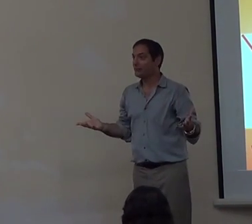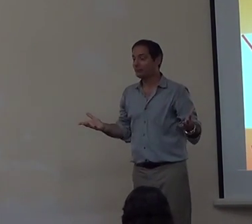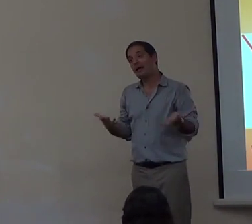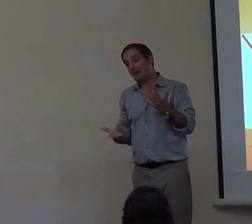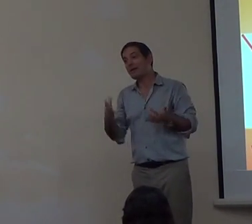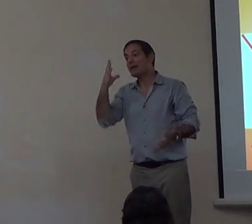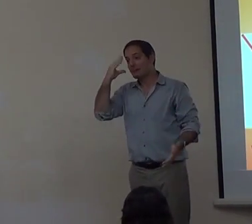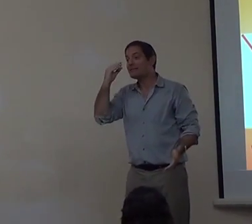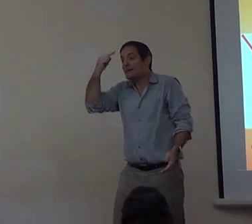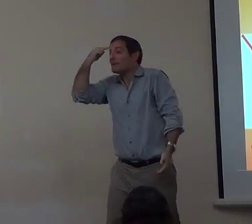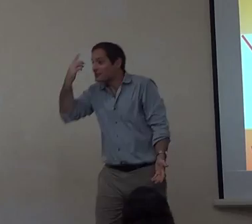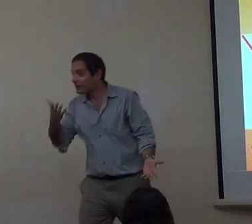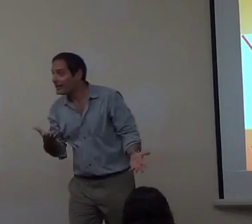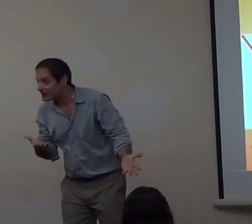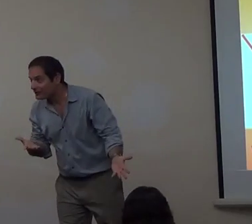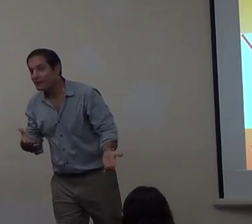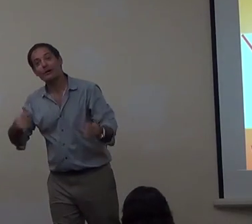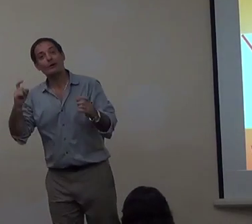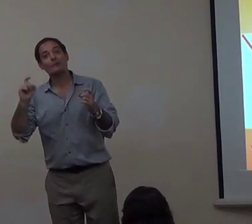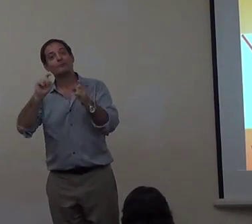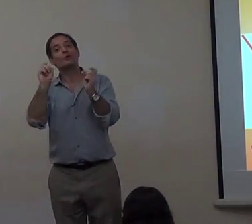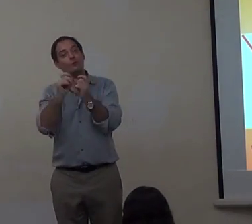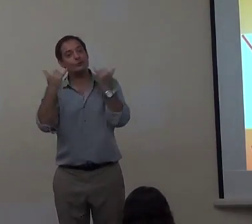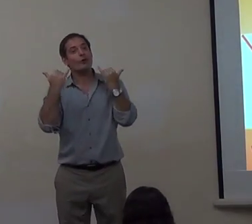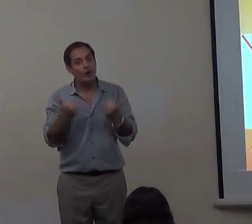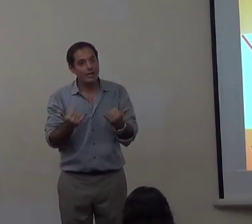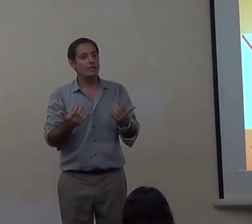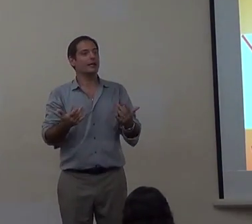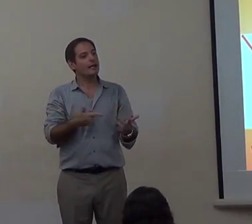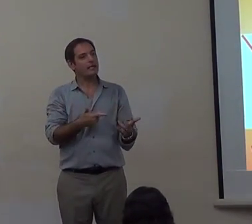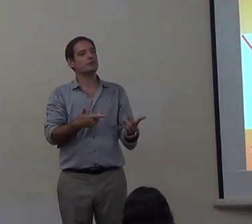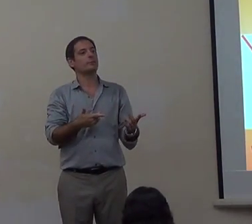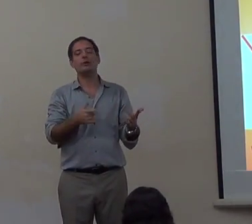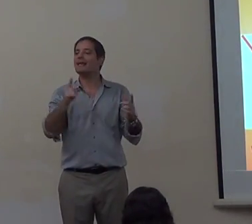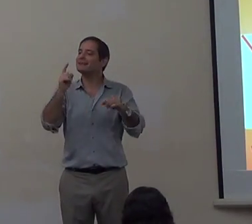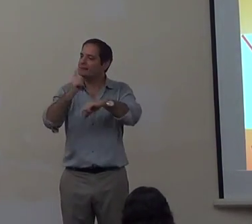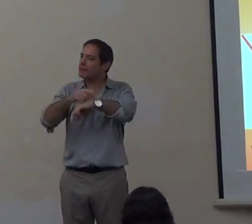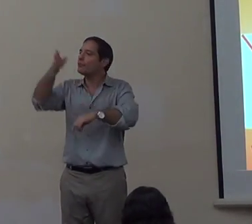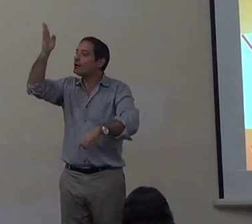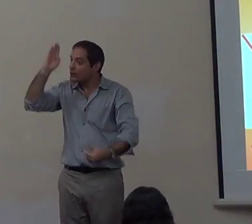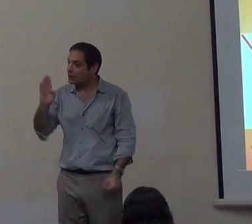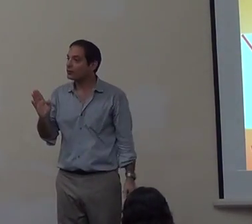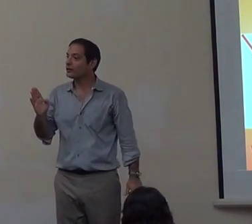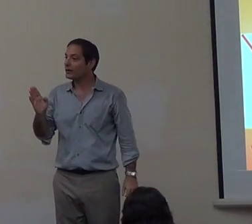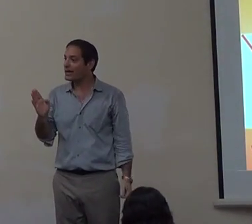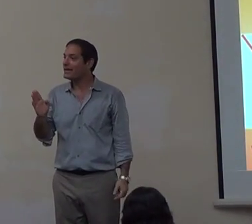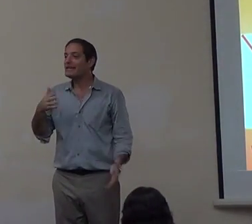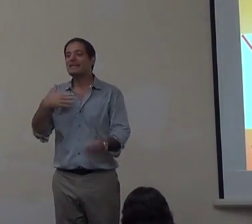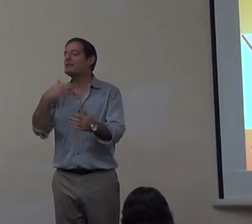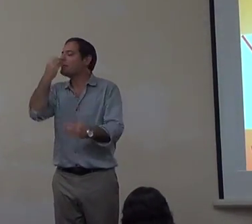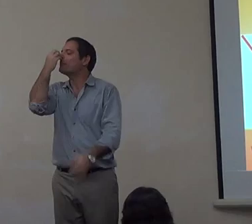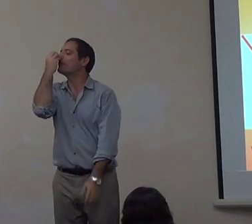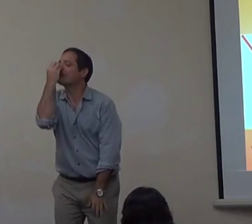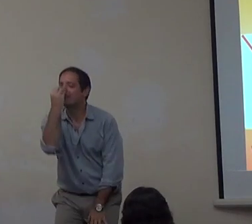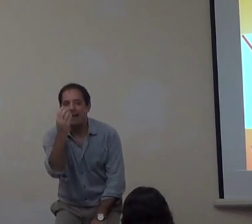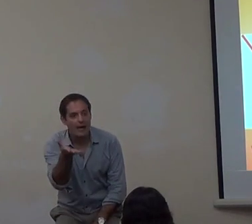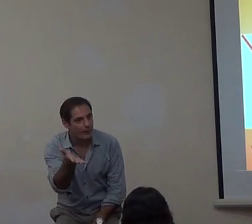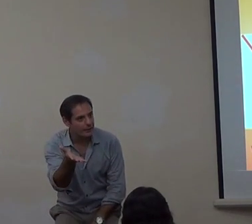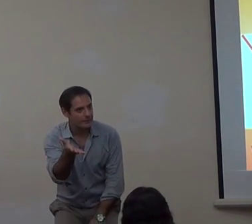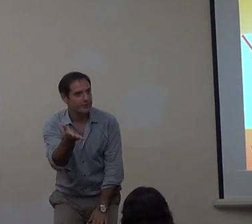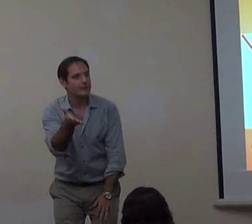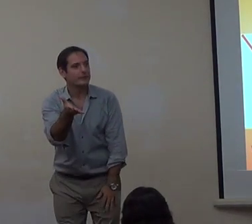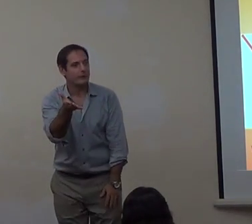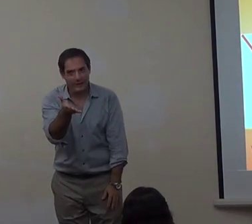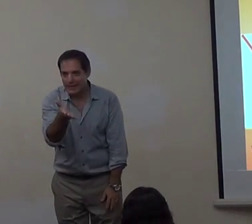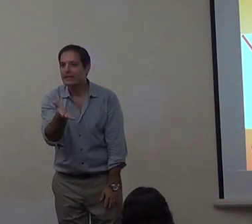¿no? Moisés pensó eso, dice, pero justo hoy era eso, pero era el tiempo de Dios, ¿ok? Y no